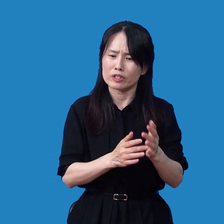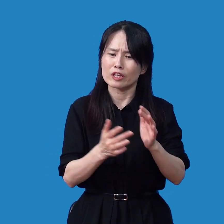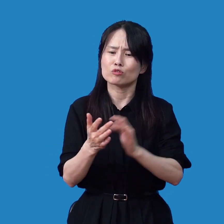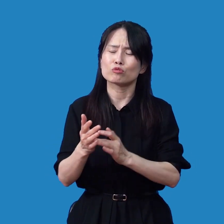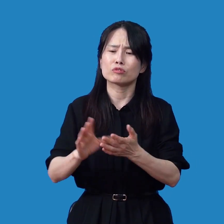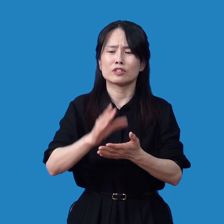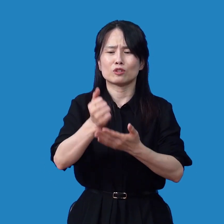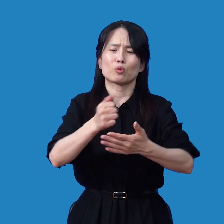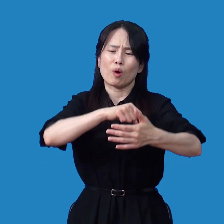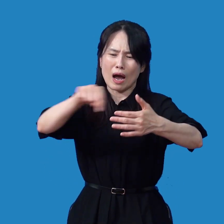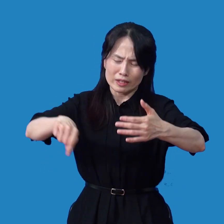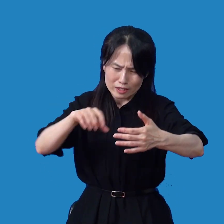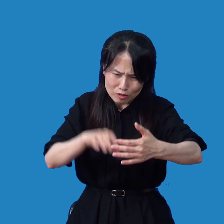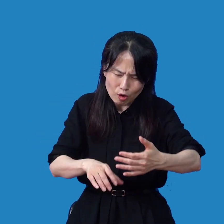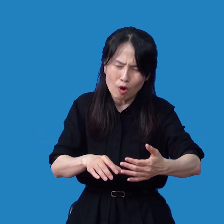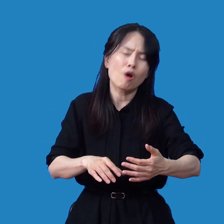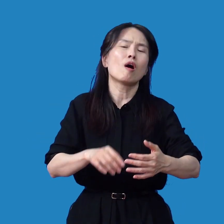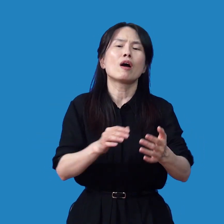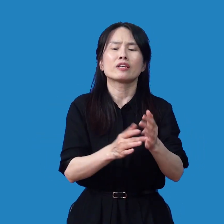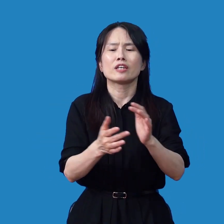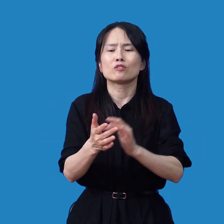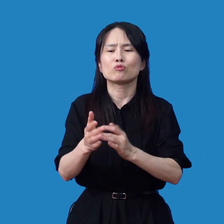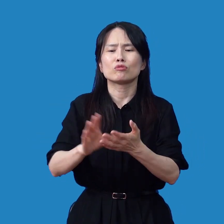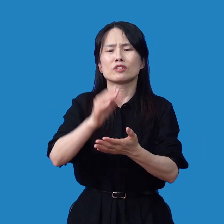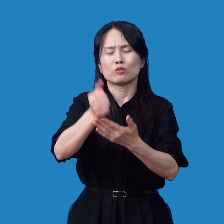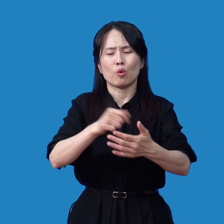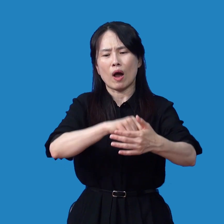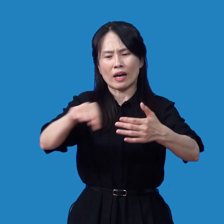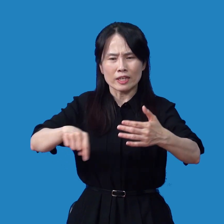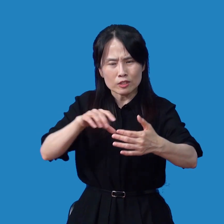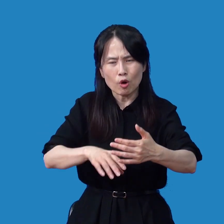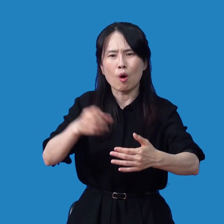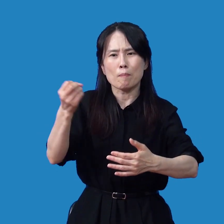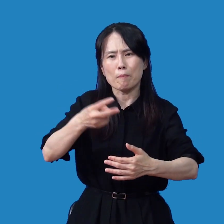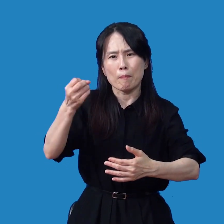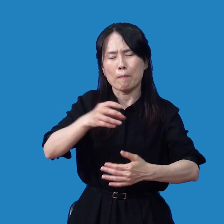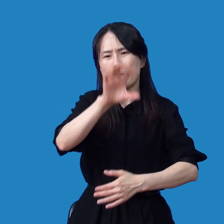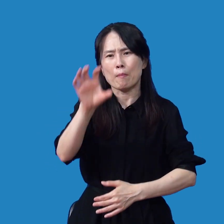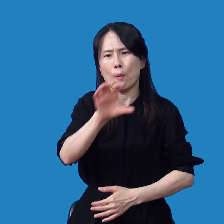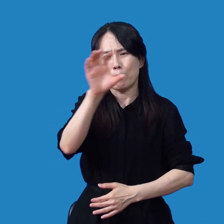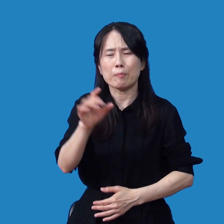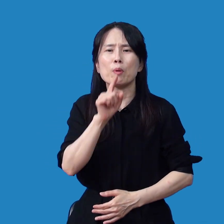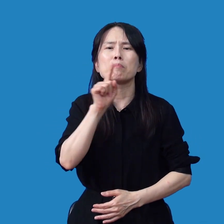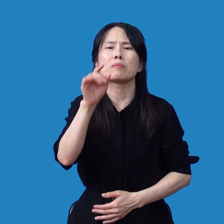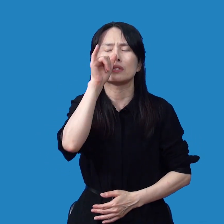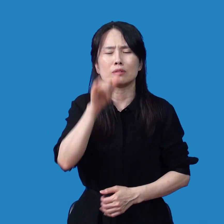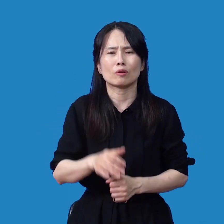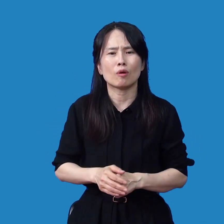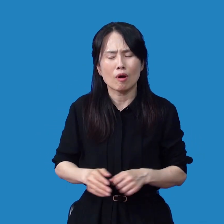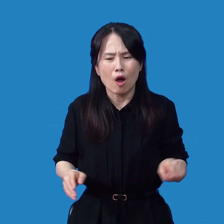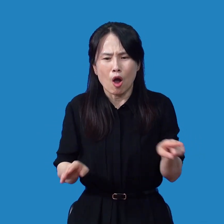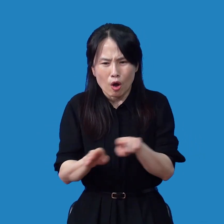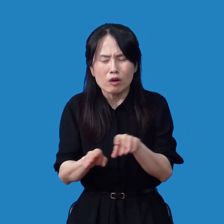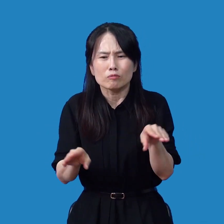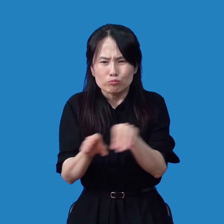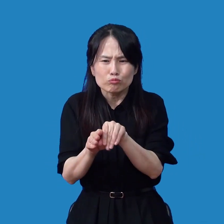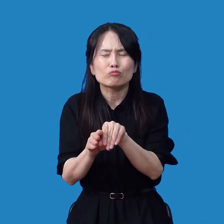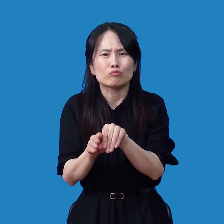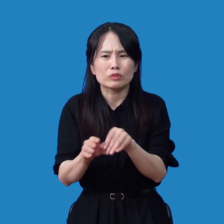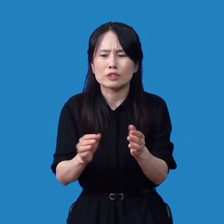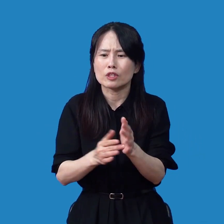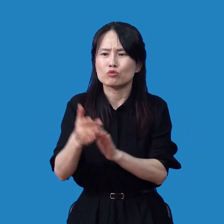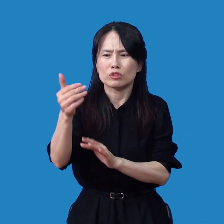안에서 in Christ 그걸 계속 말하는 게 그거지요. 젖붙임 받았으니까 붙어 있기만 하면